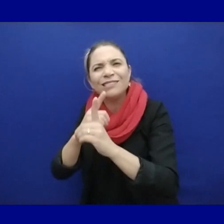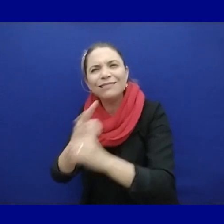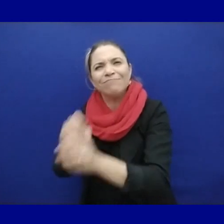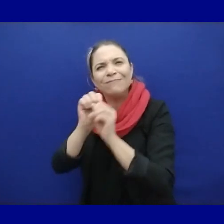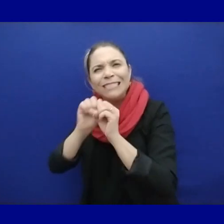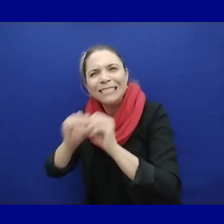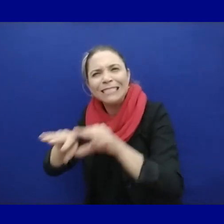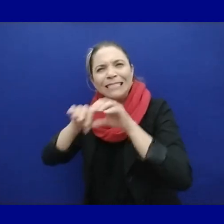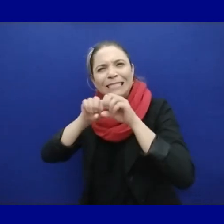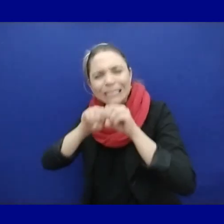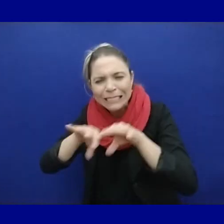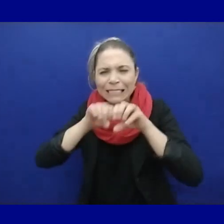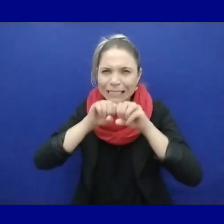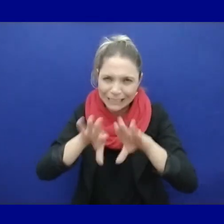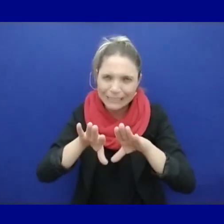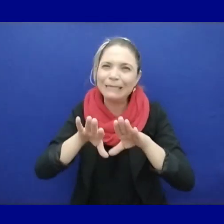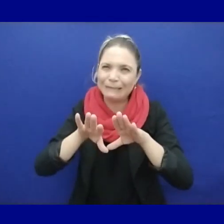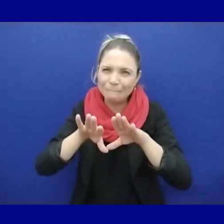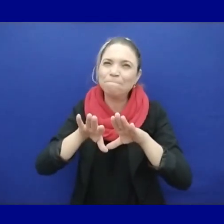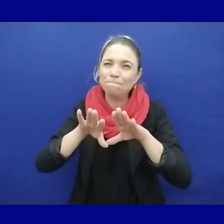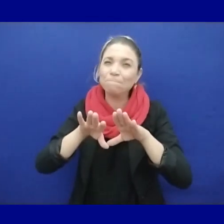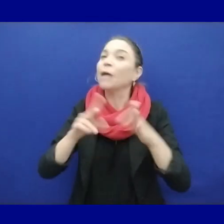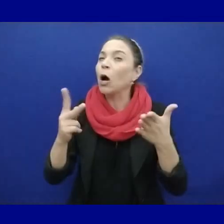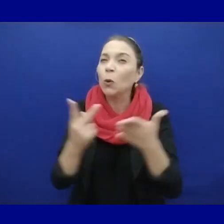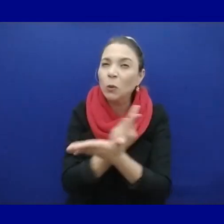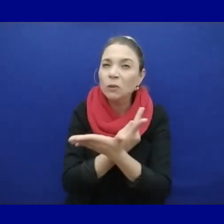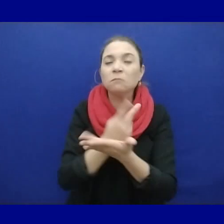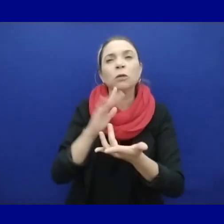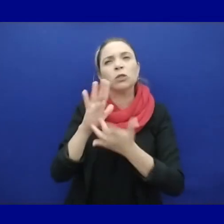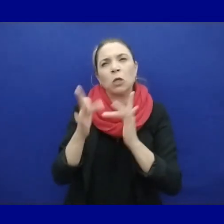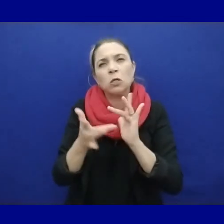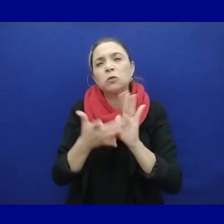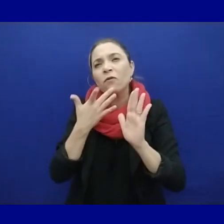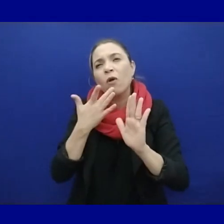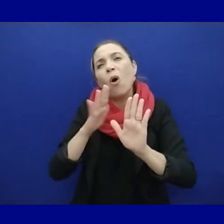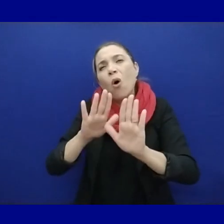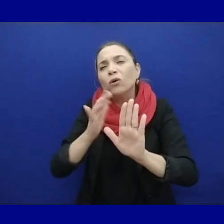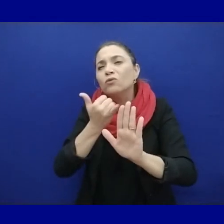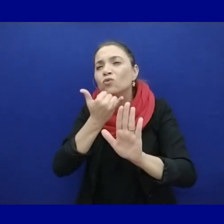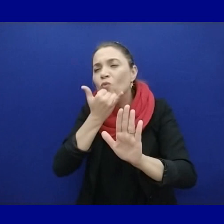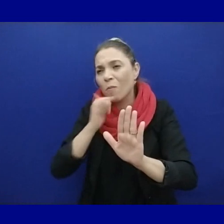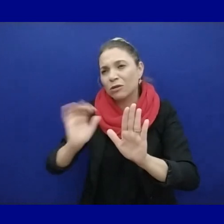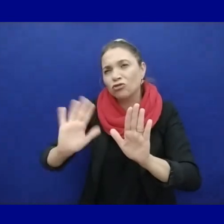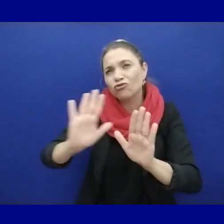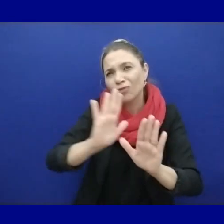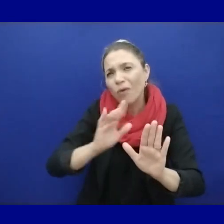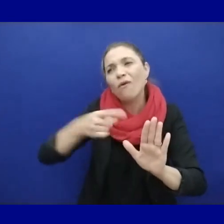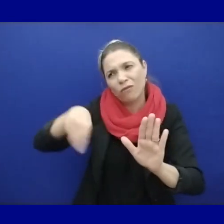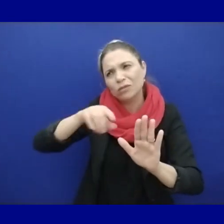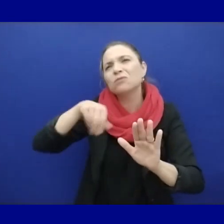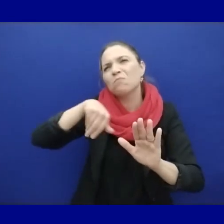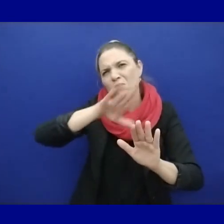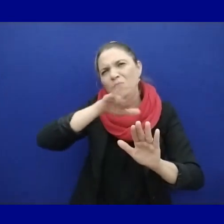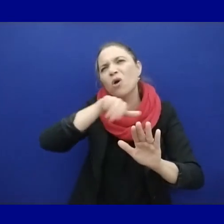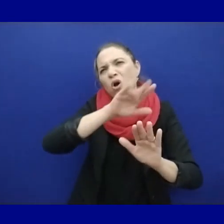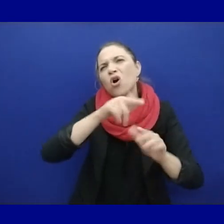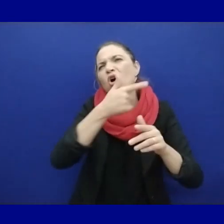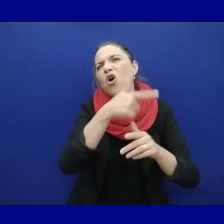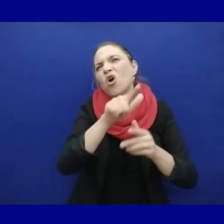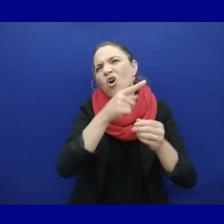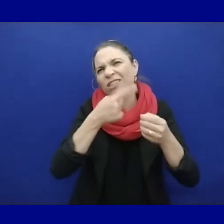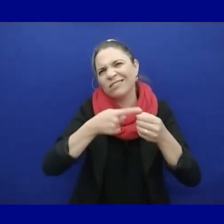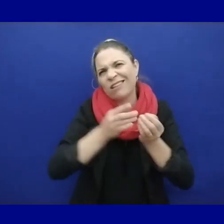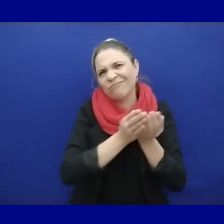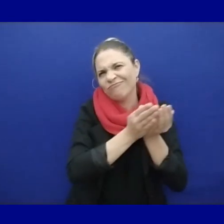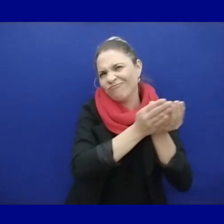da multidão, vai ao monte orar, e vai ao monte não porque o monte fosse um lugar sagrado, mas porque aquele era um lugar de quietude,